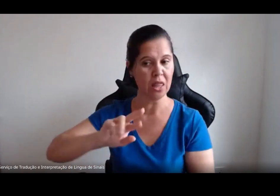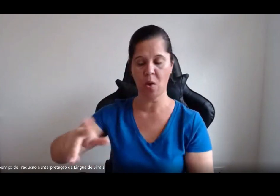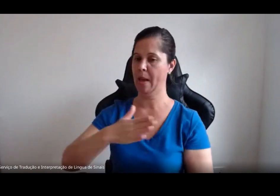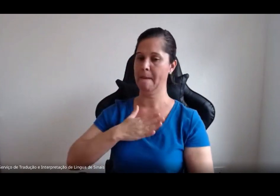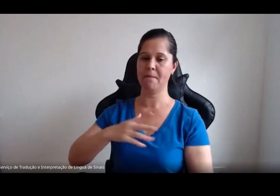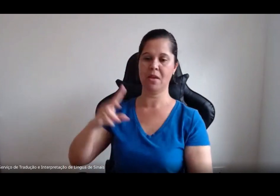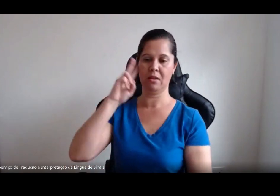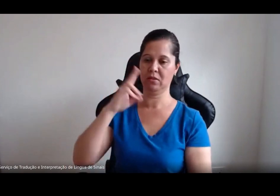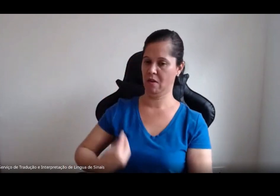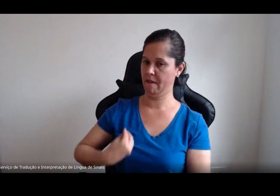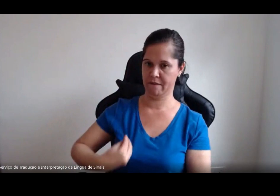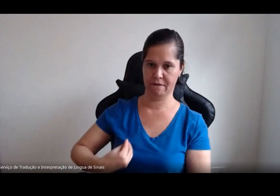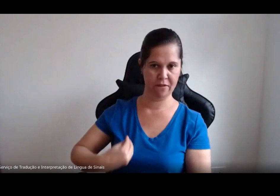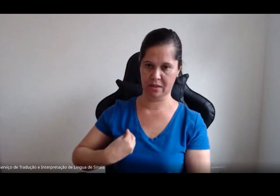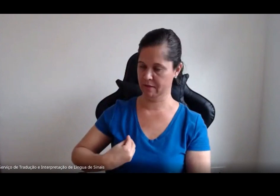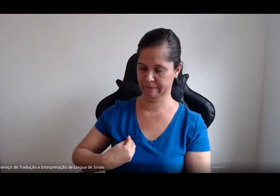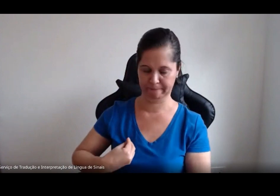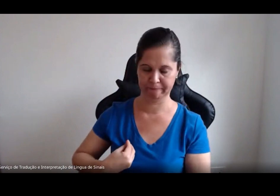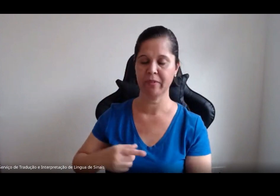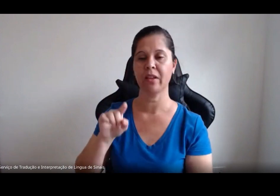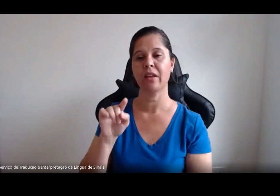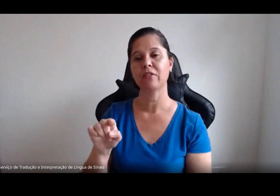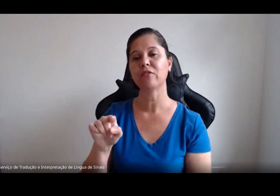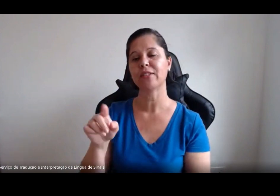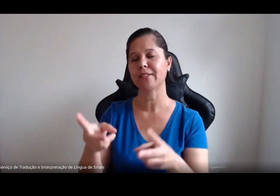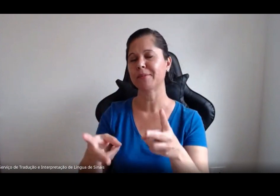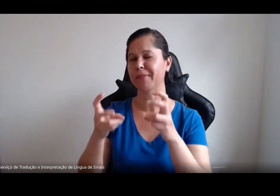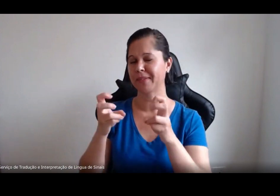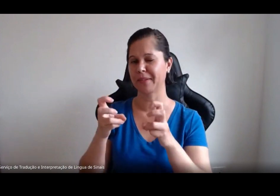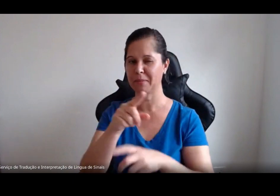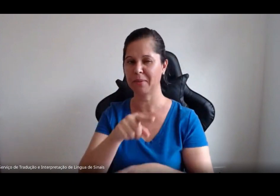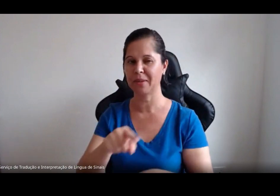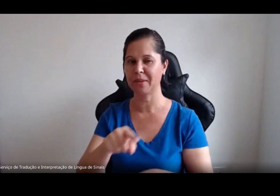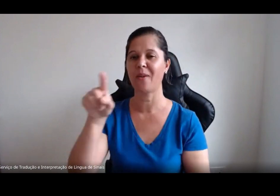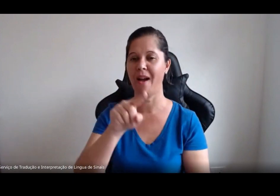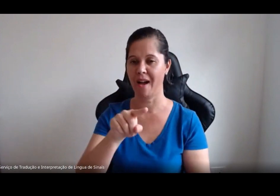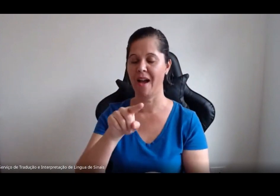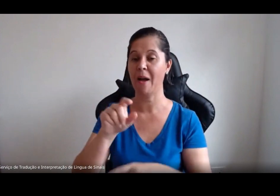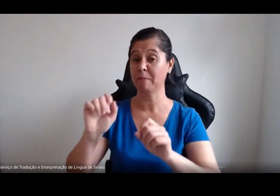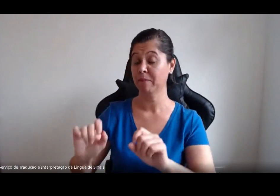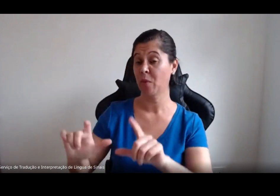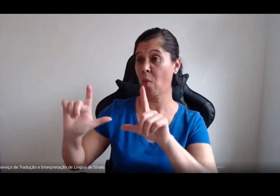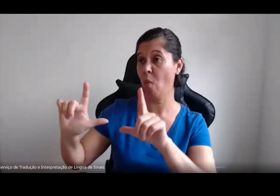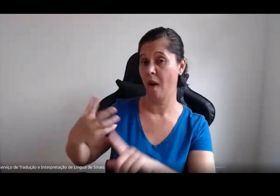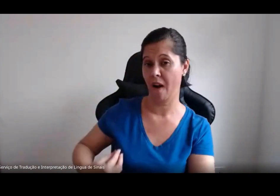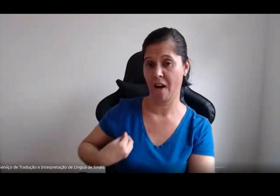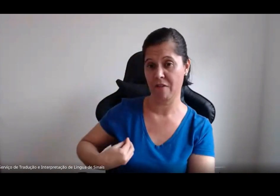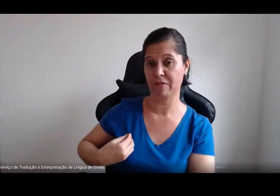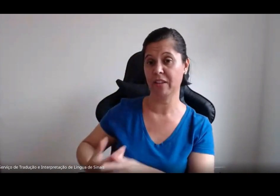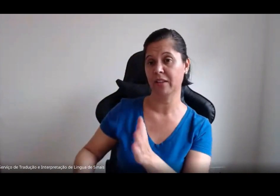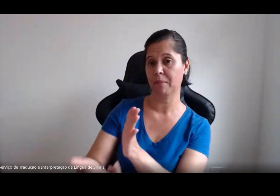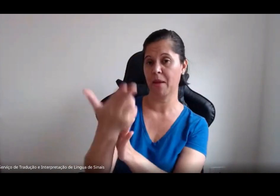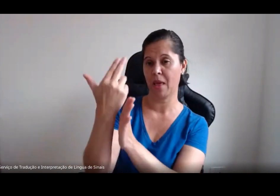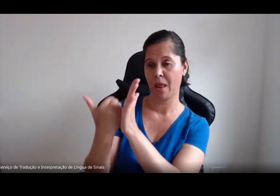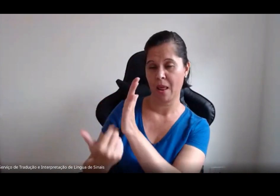leva imediatamente a outro enunciado célebre, né? O do quadro, vocês devem ter pensado nisso, o do quadro de